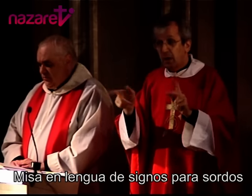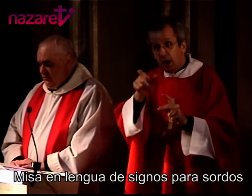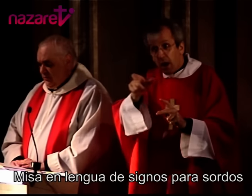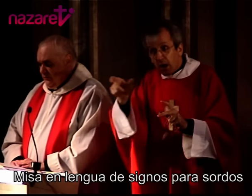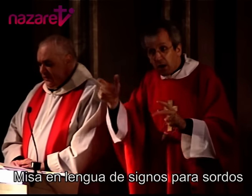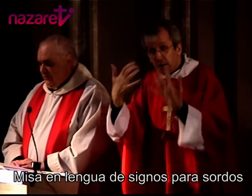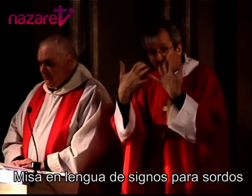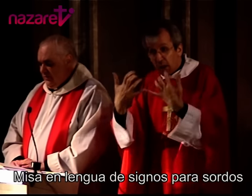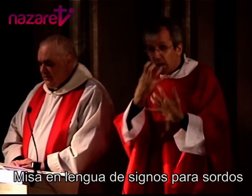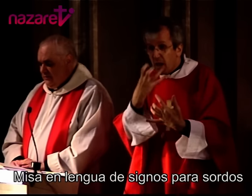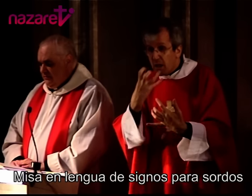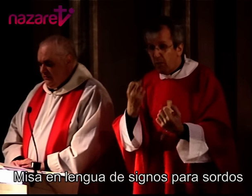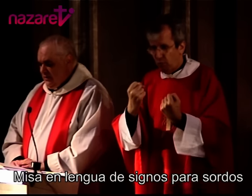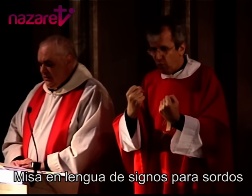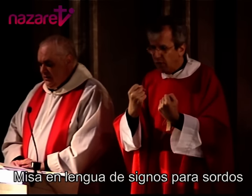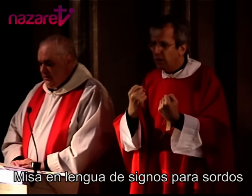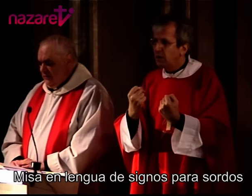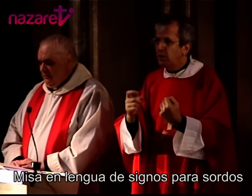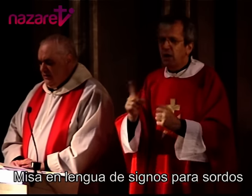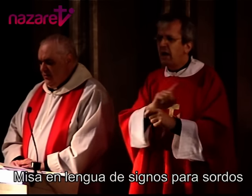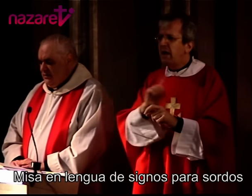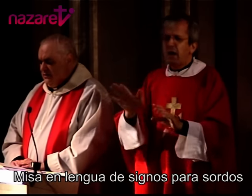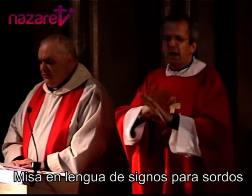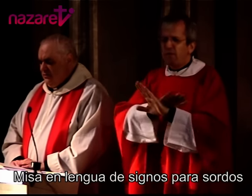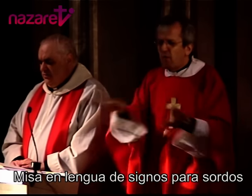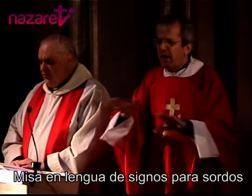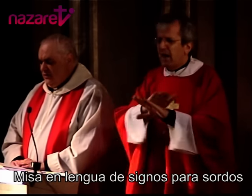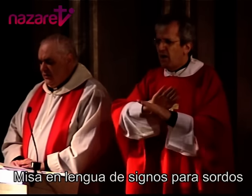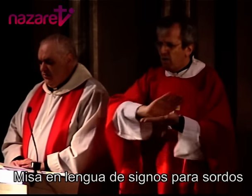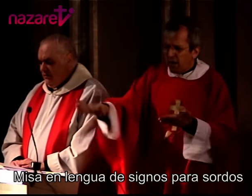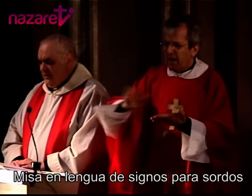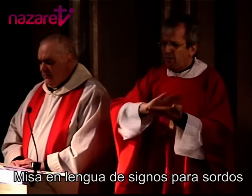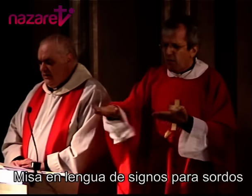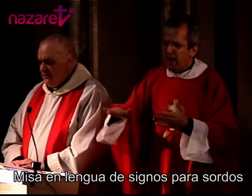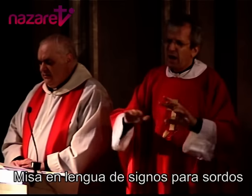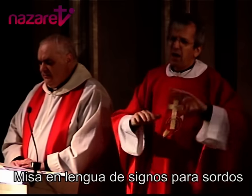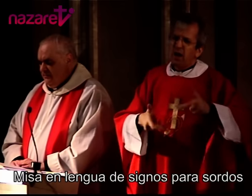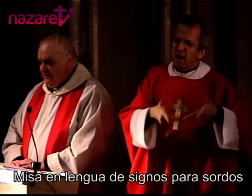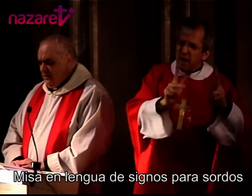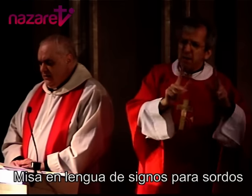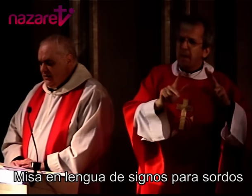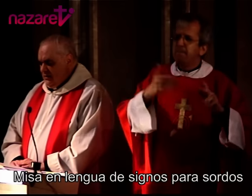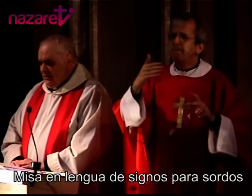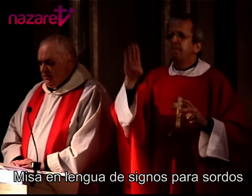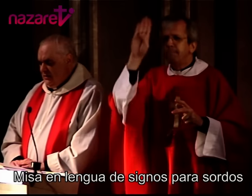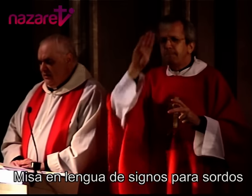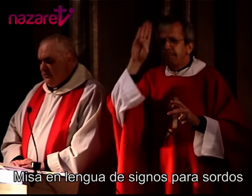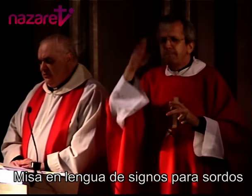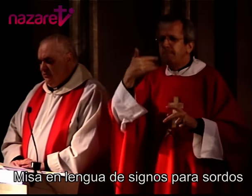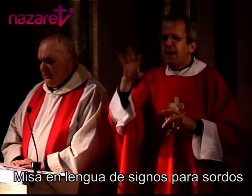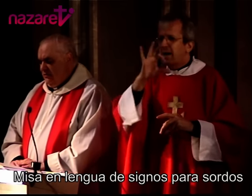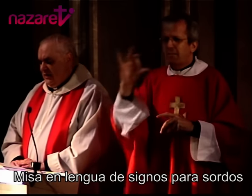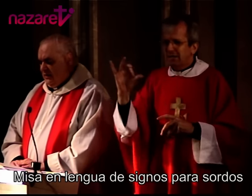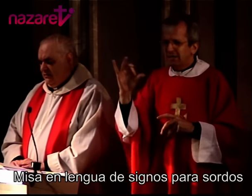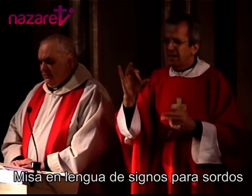Ellos vociferaron en masa: quita de en medio a ese, suéltanos a Barrabás. Este había